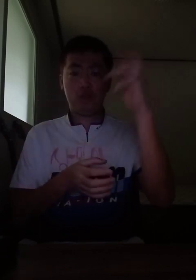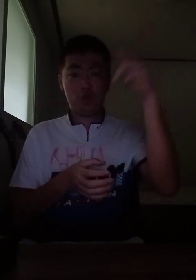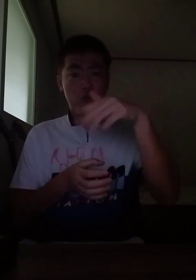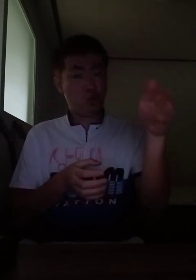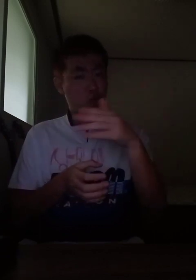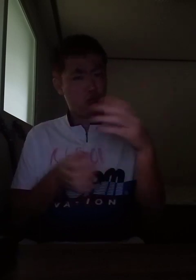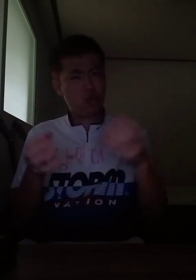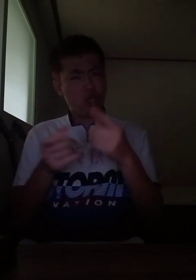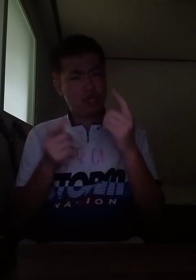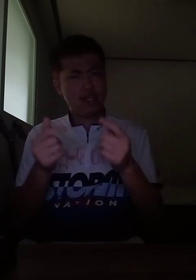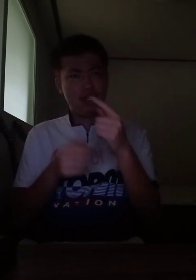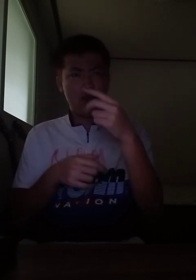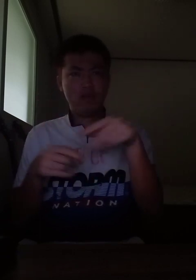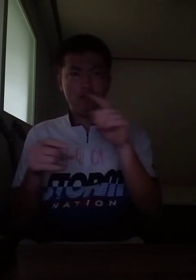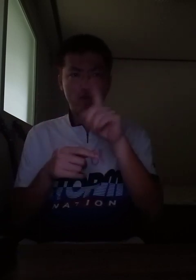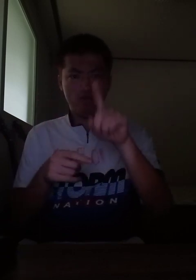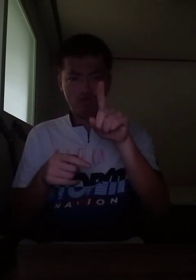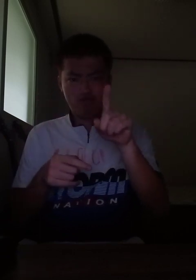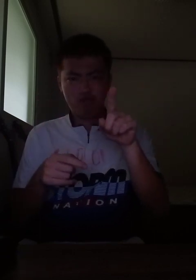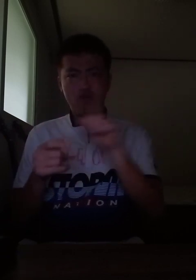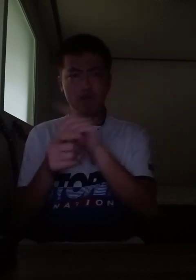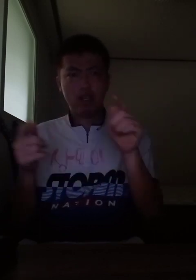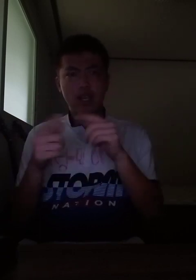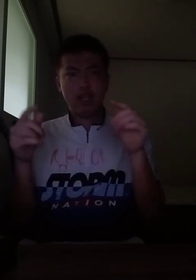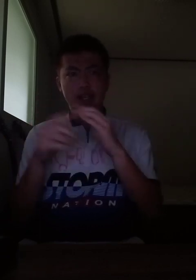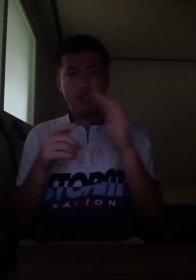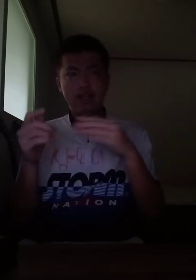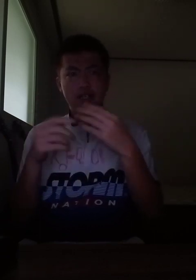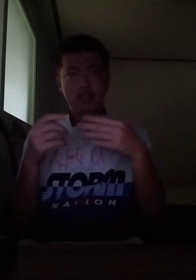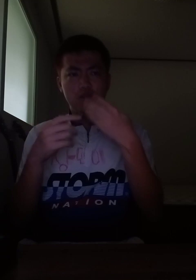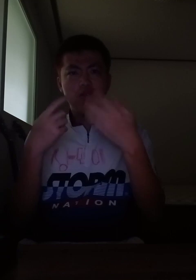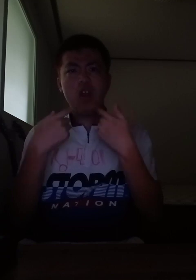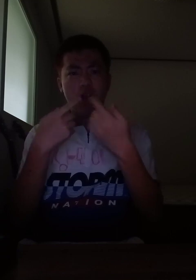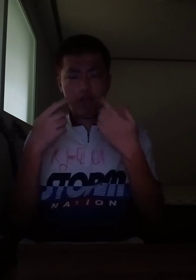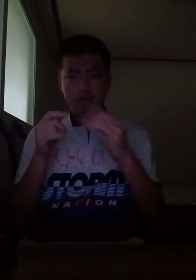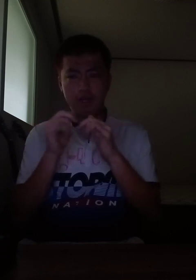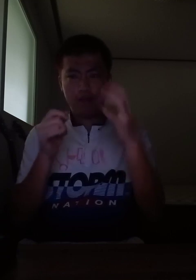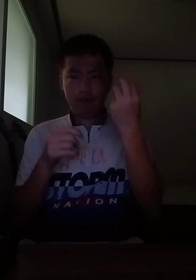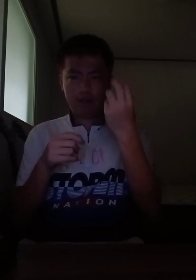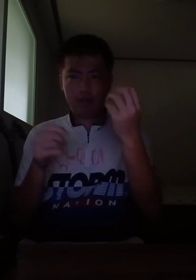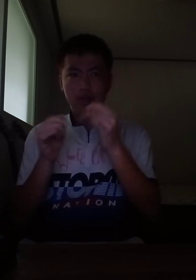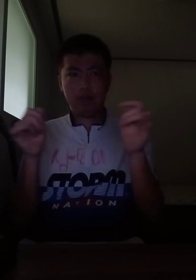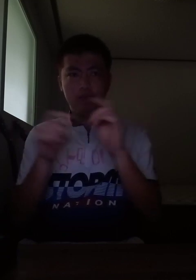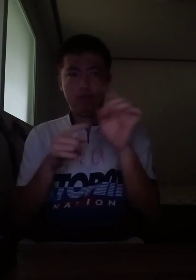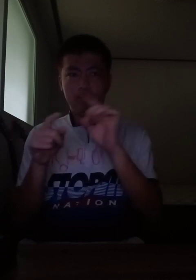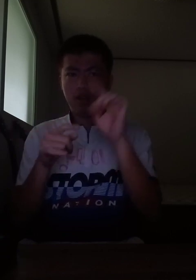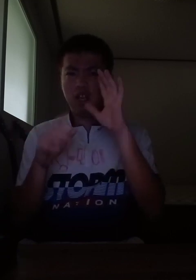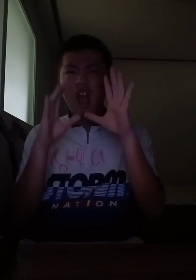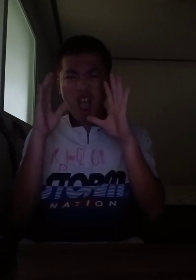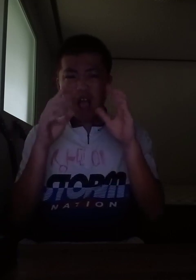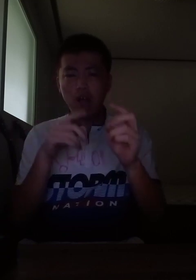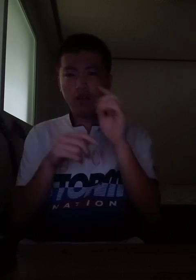여자 화장실에선 누르는 비상벨뿐만 아니라 음성인식 비상벨도 있어서 소리만 질러도 경찰이